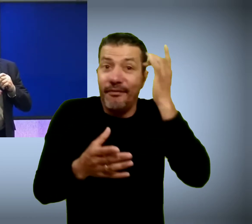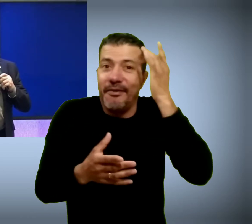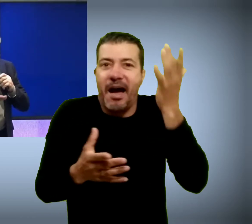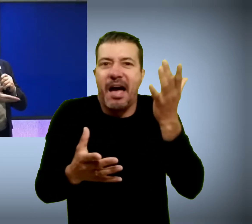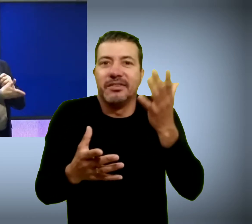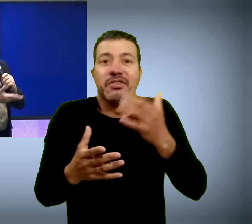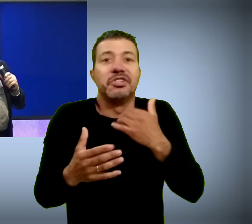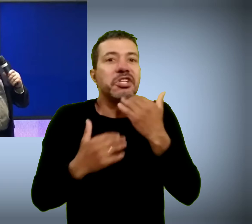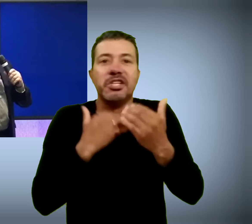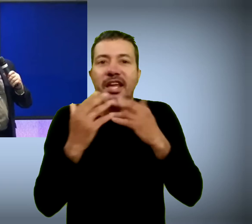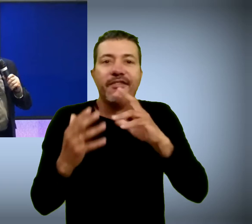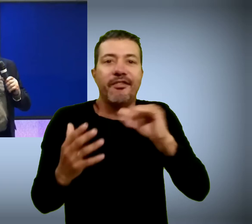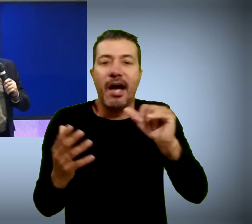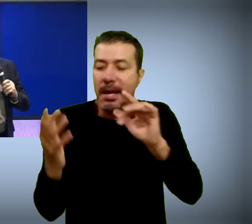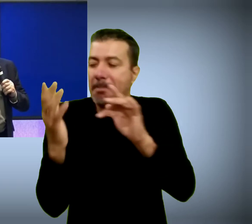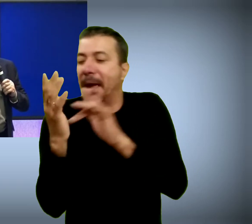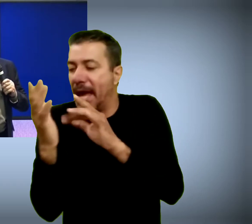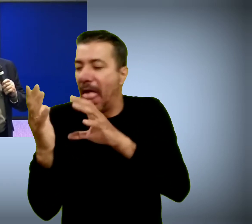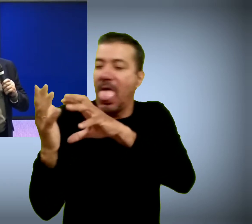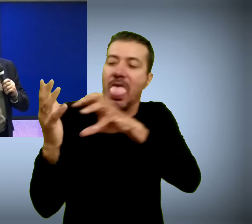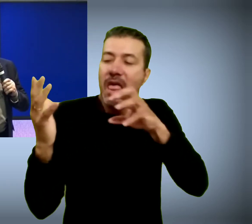que ninguém vai mexer, quem quer essa porcaria aí?